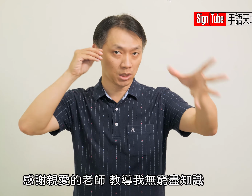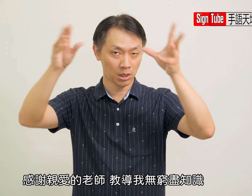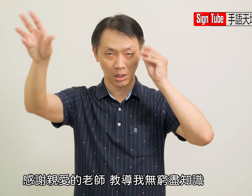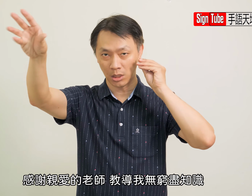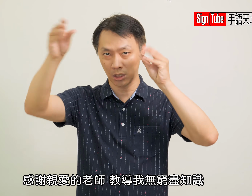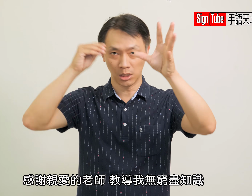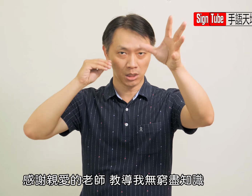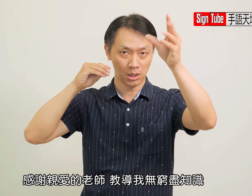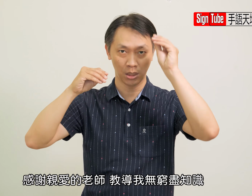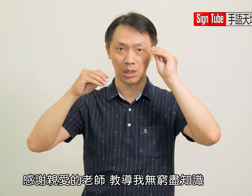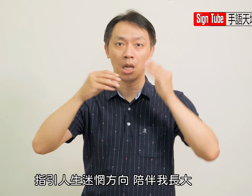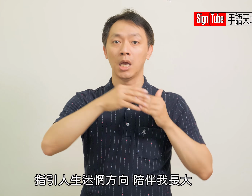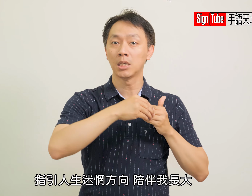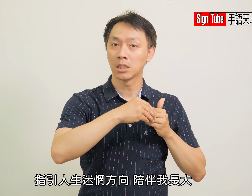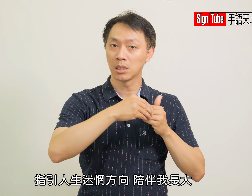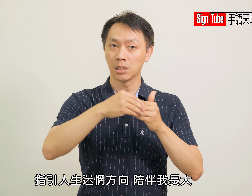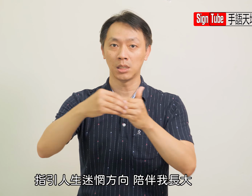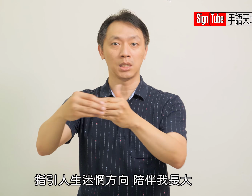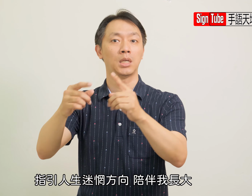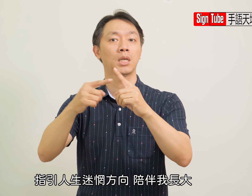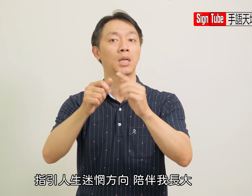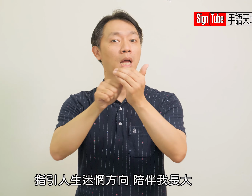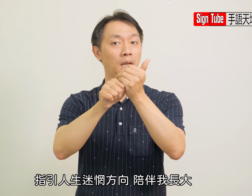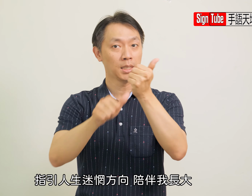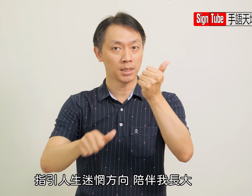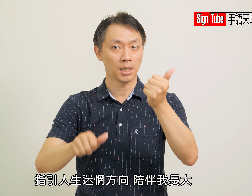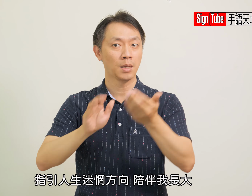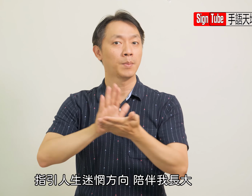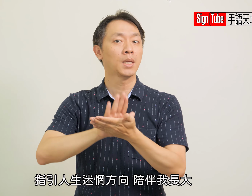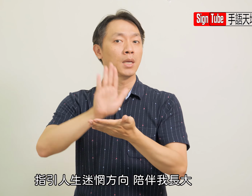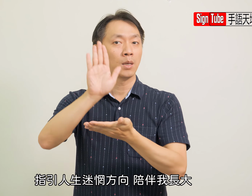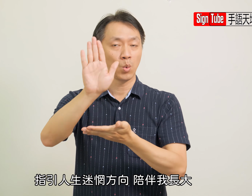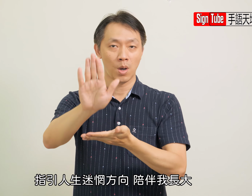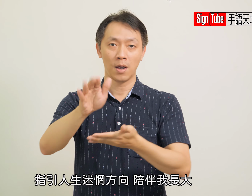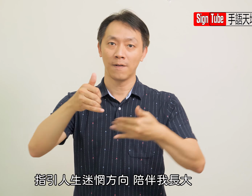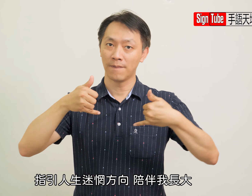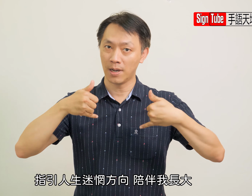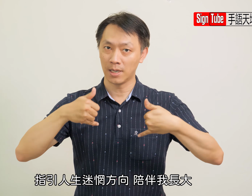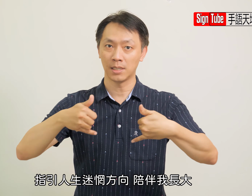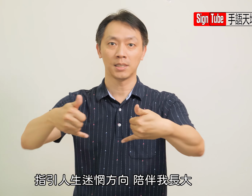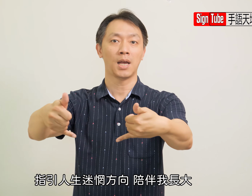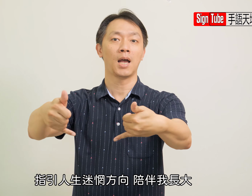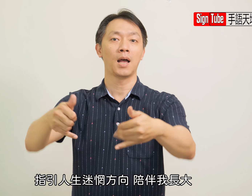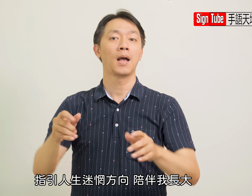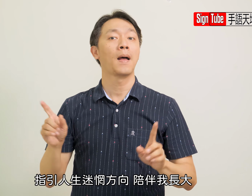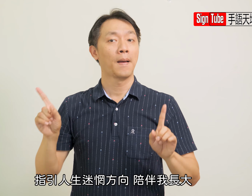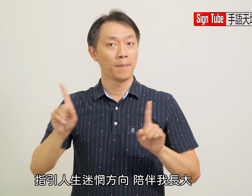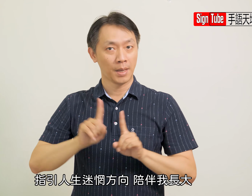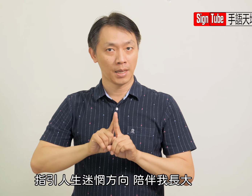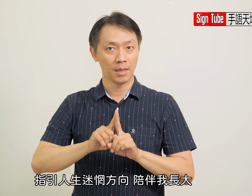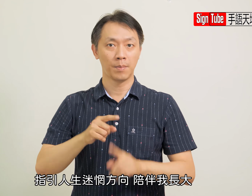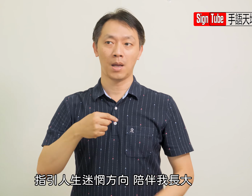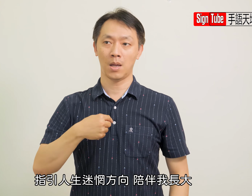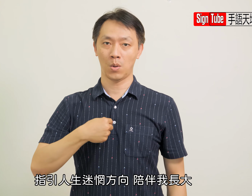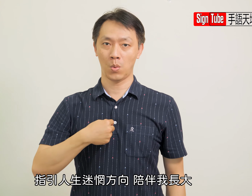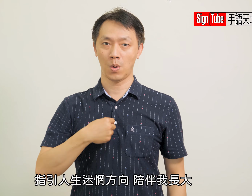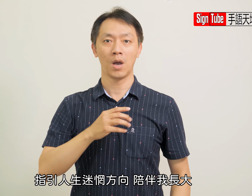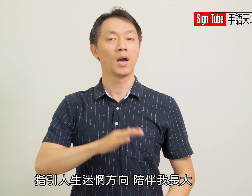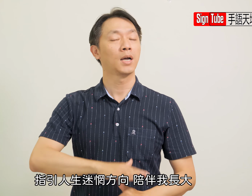识，指引人生迷惘方向，陪伴我